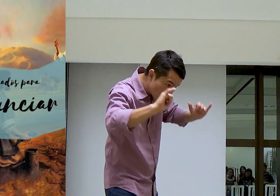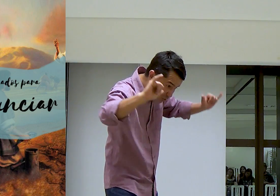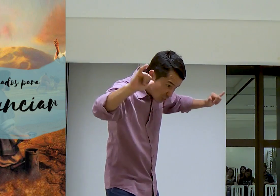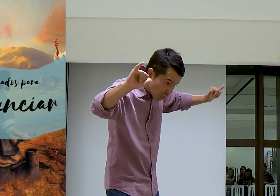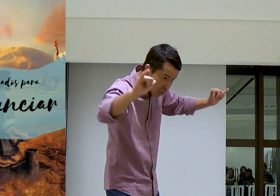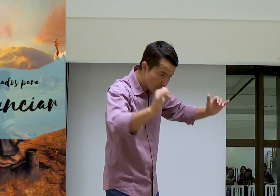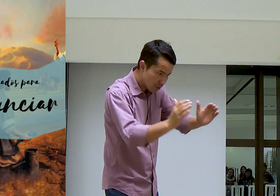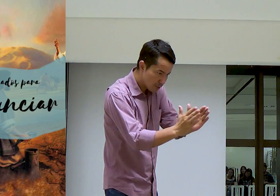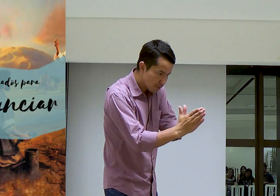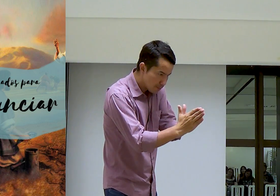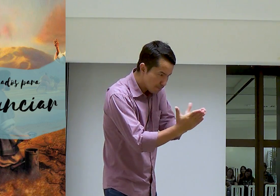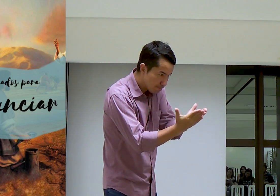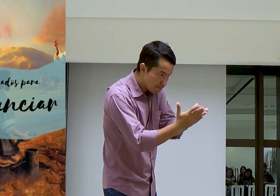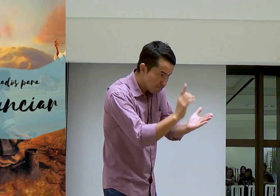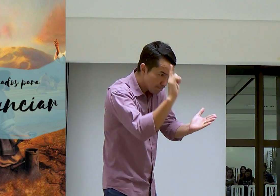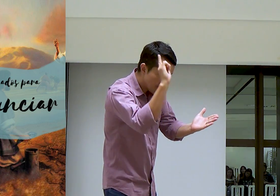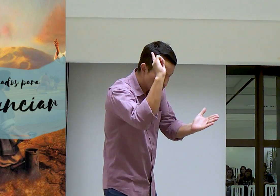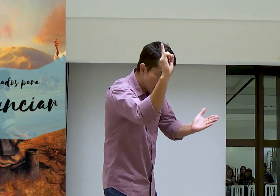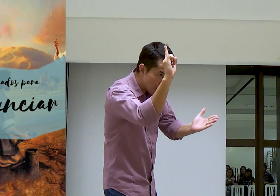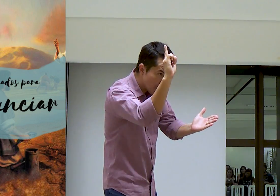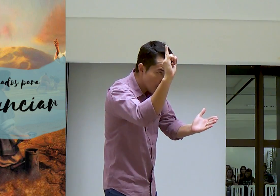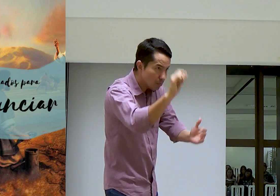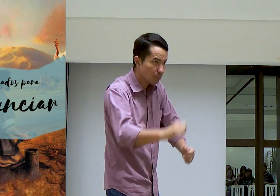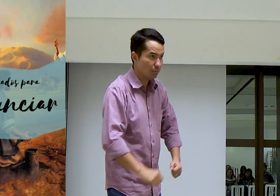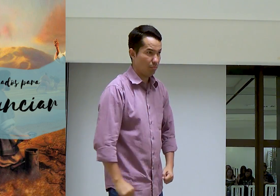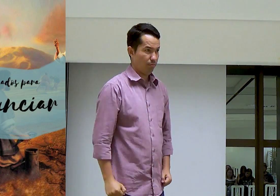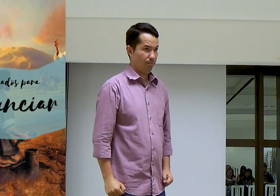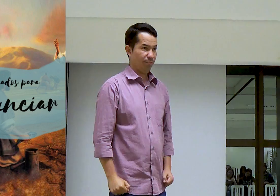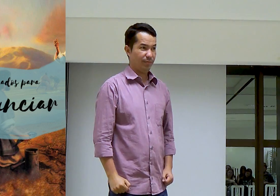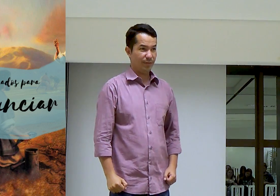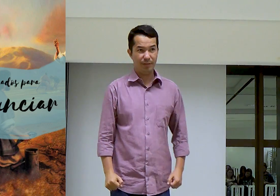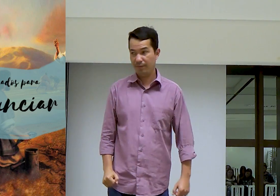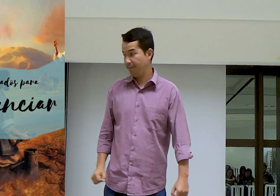você vai anunciar a palavra de Deus.